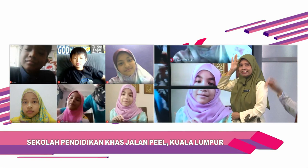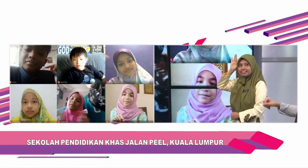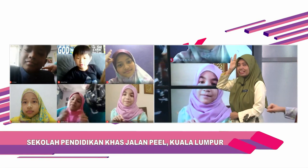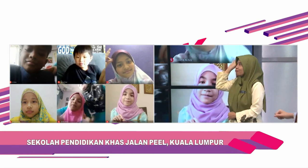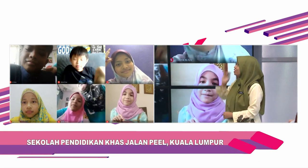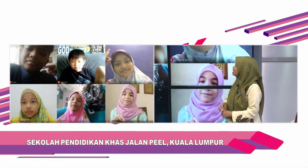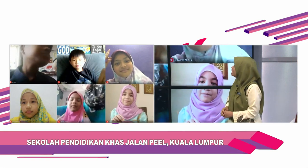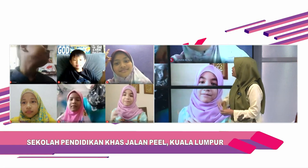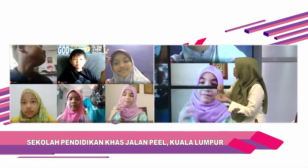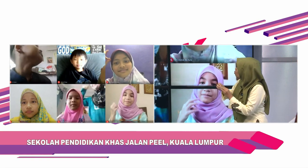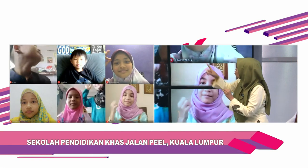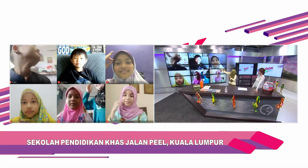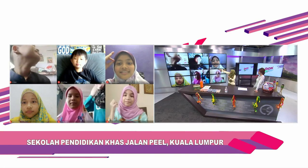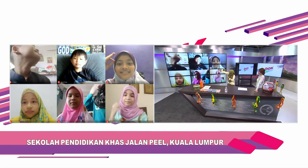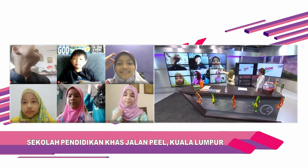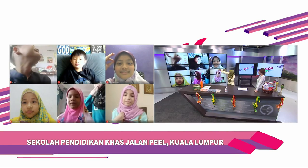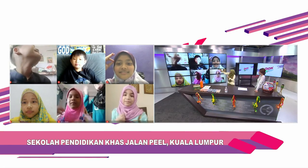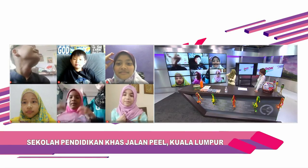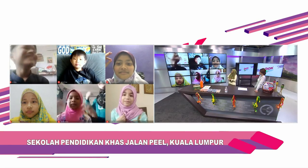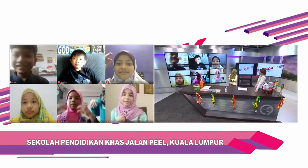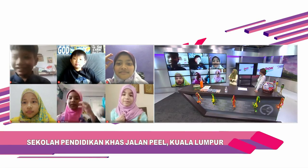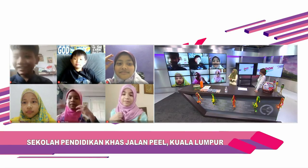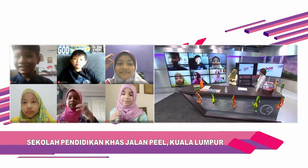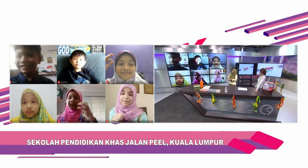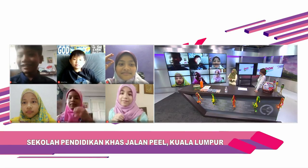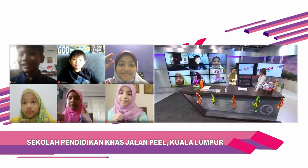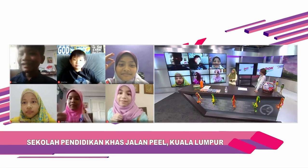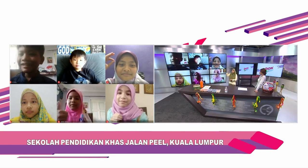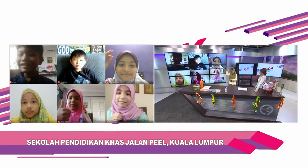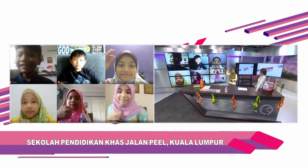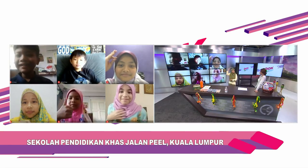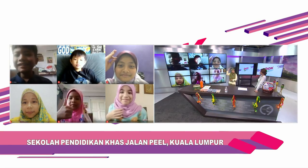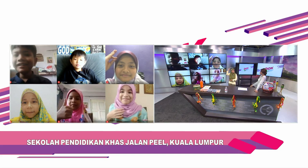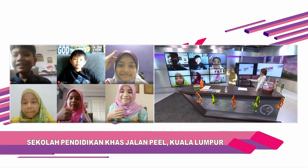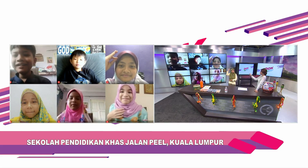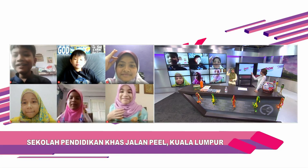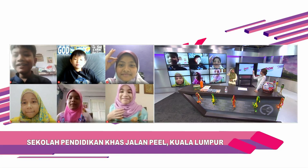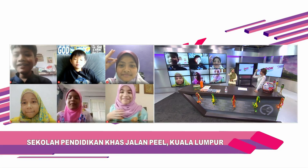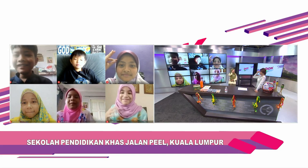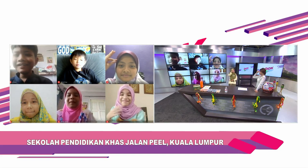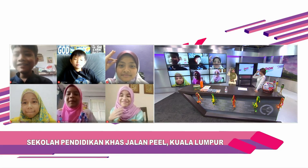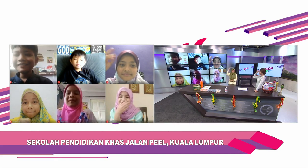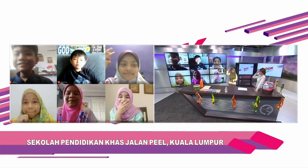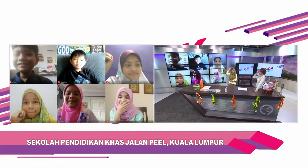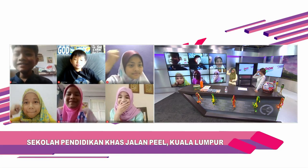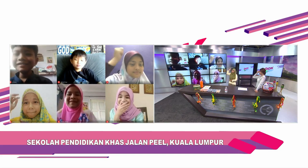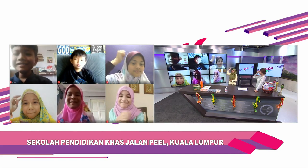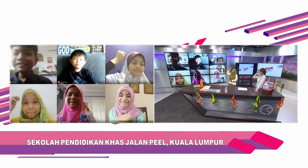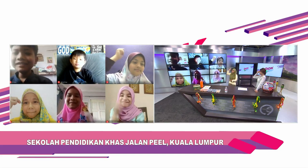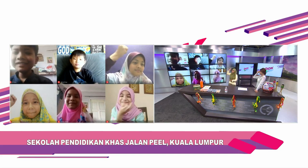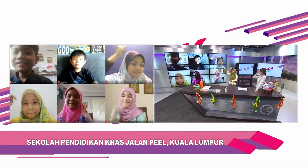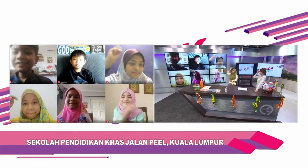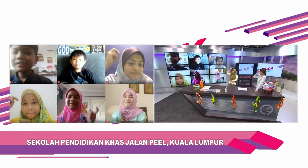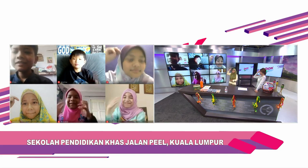Fiz, okey. Okey, Fiz. Yang nombor dua ni, ni nama dia Mike. M. Mike. Huruf M,